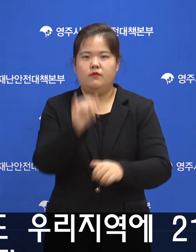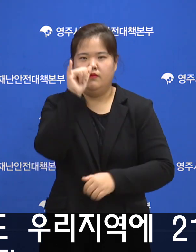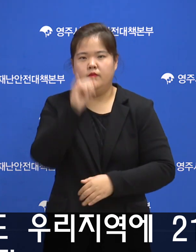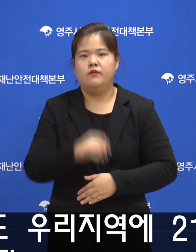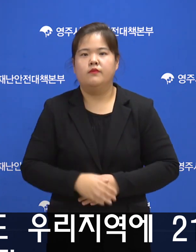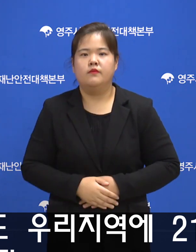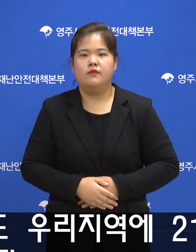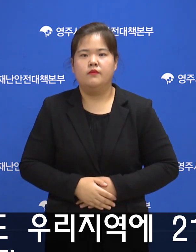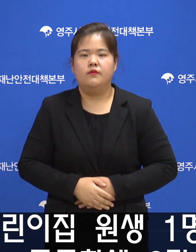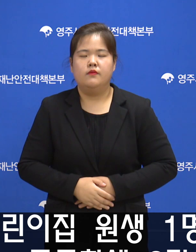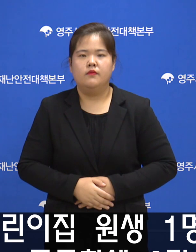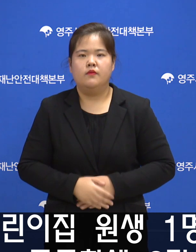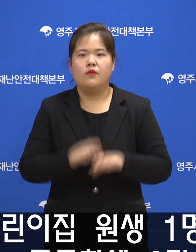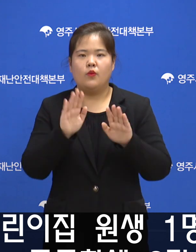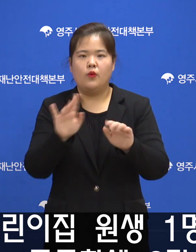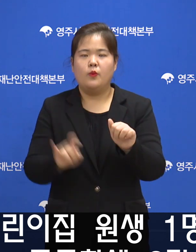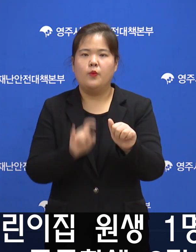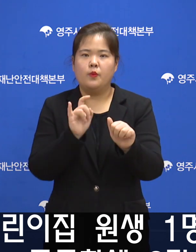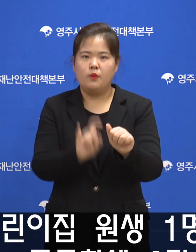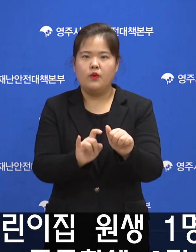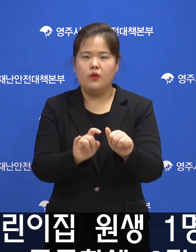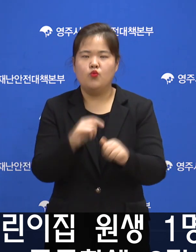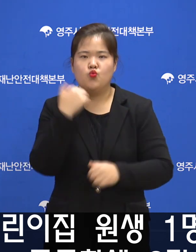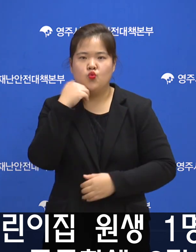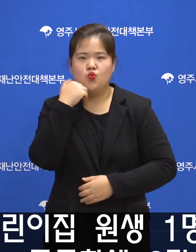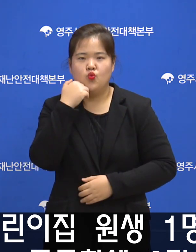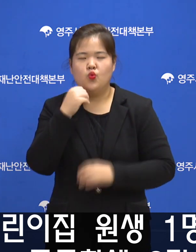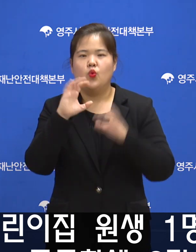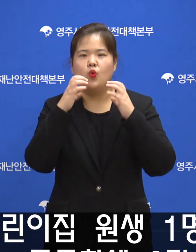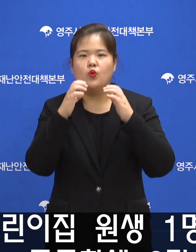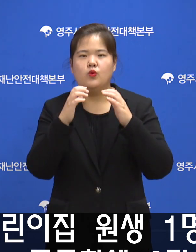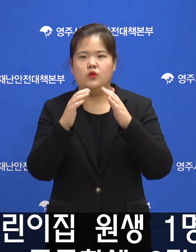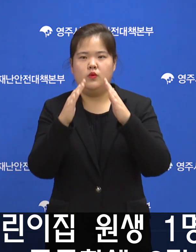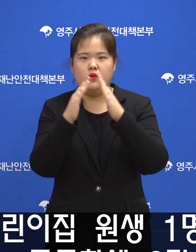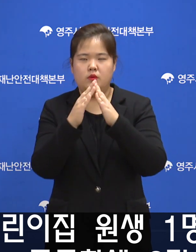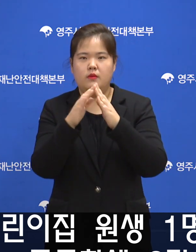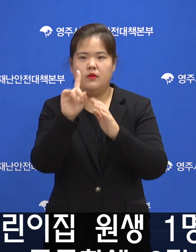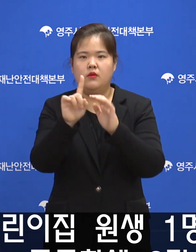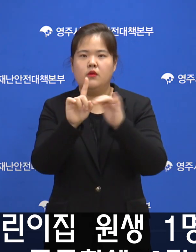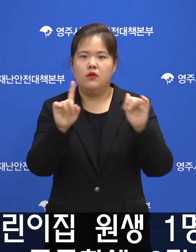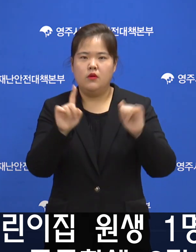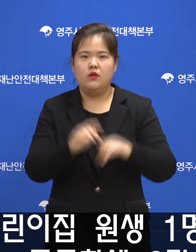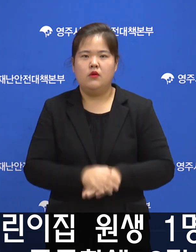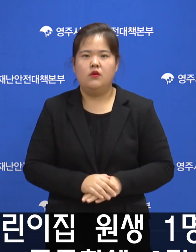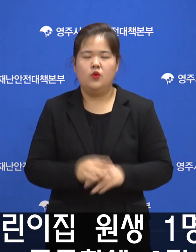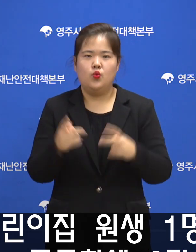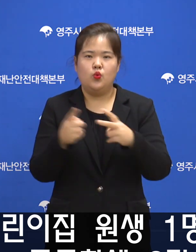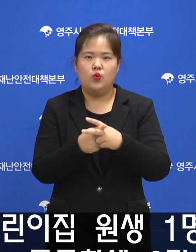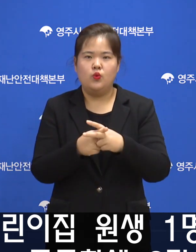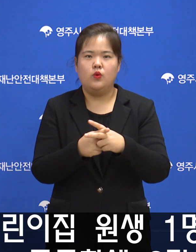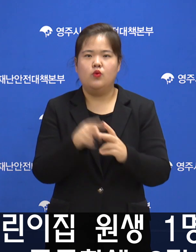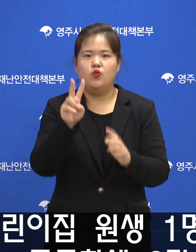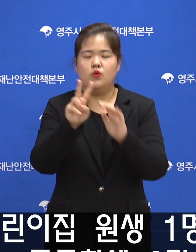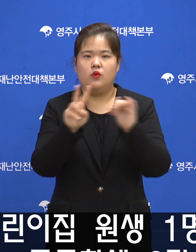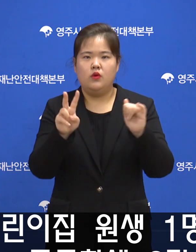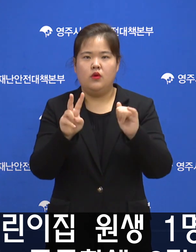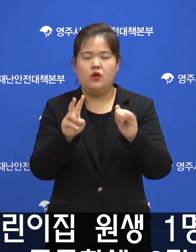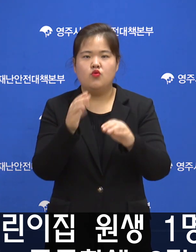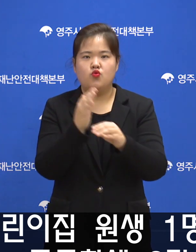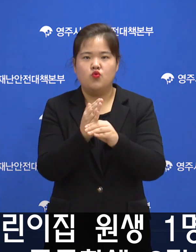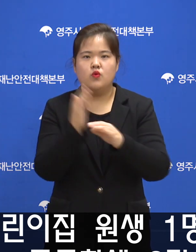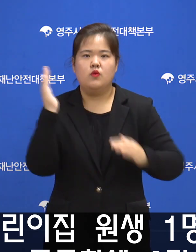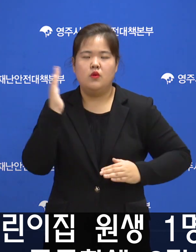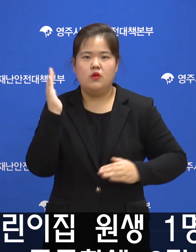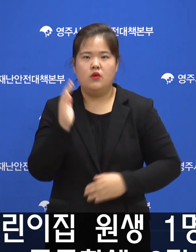발생했습니다. 오늘 발생한 확진자는 어린이집 원생 1명, 초등학생 2명, 중학생